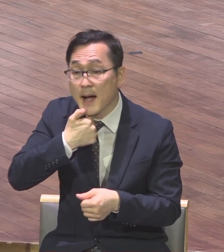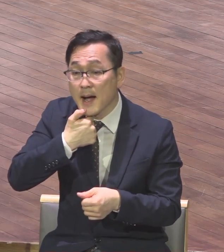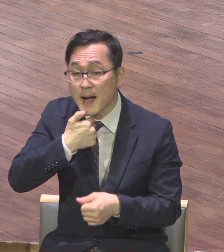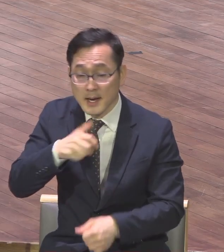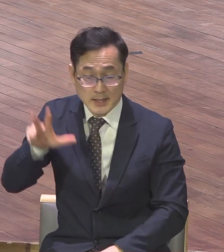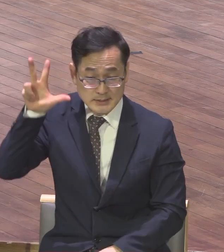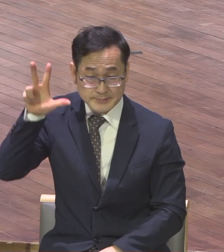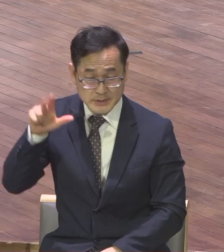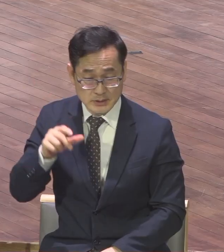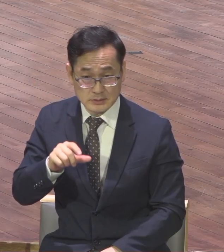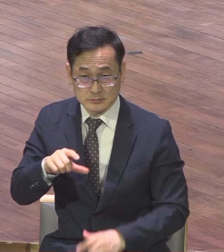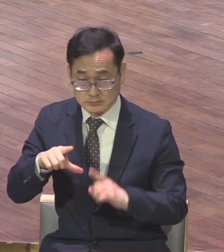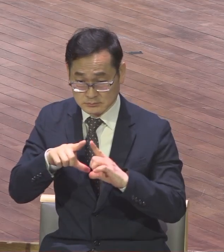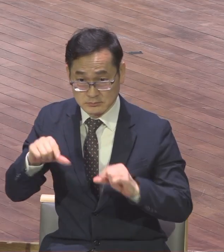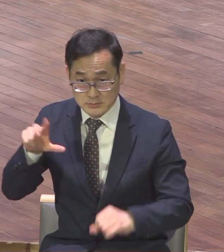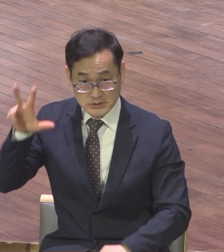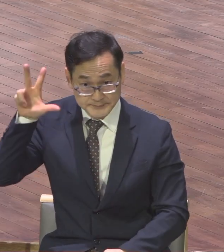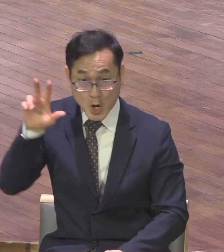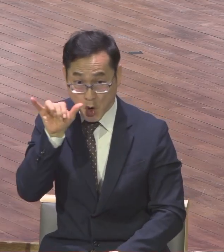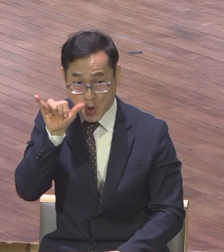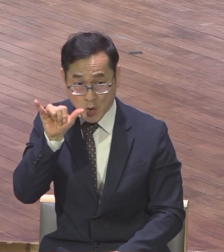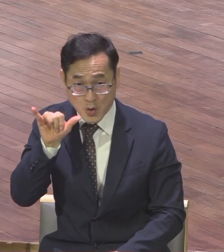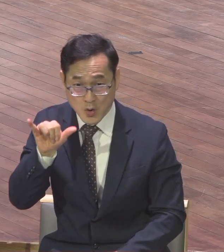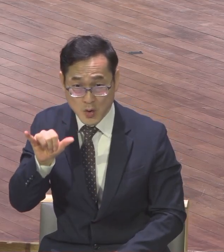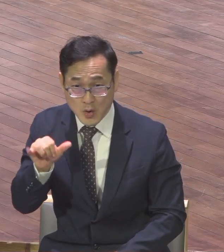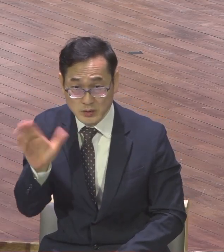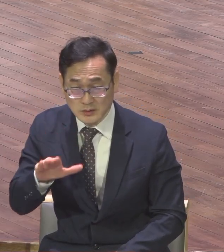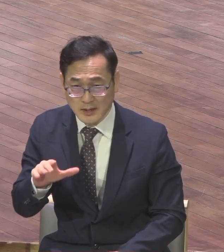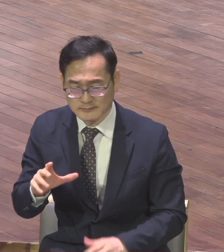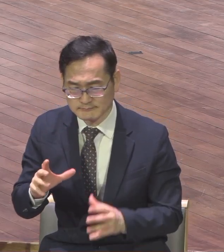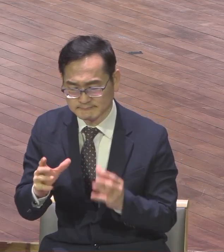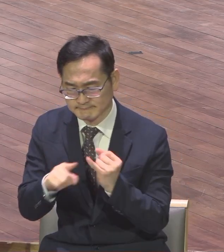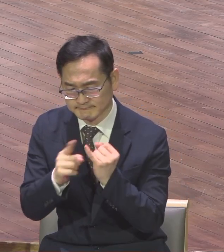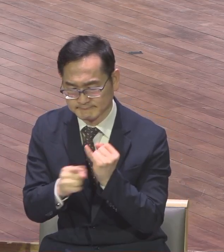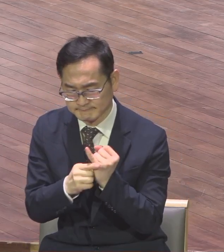사람. 만삭되지 못해놨다. 무슨 말이에요?